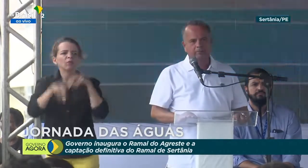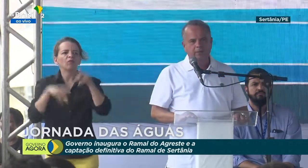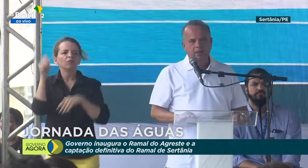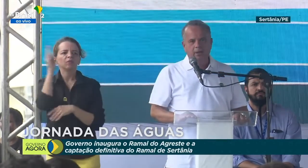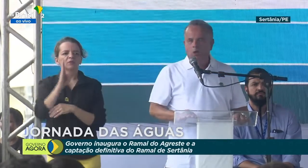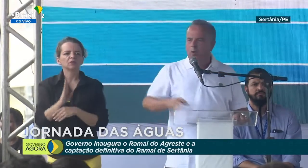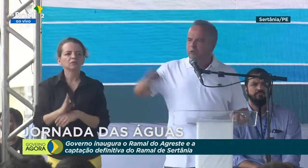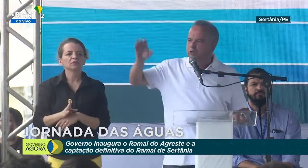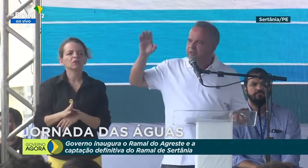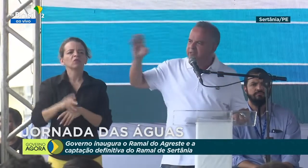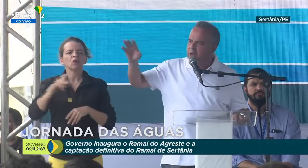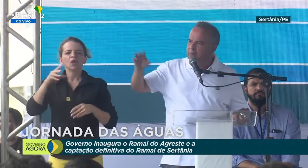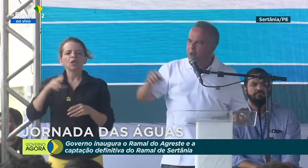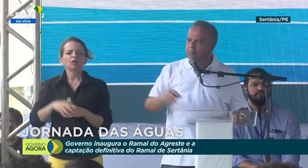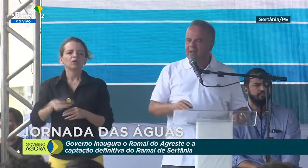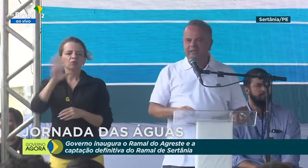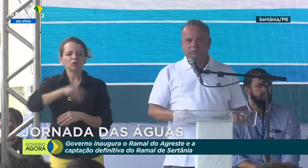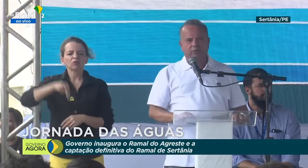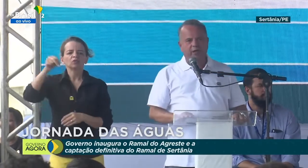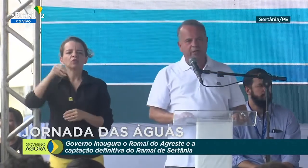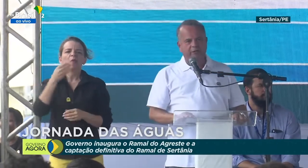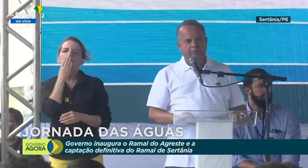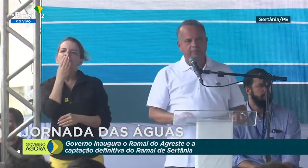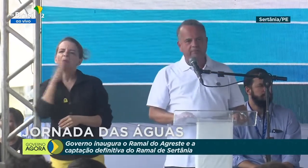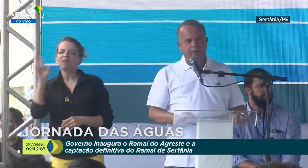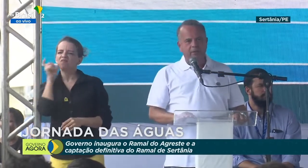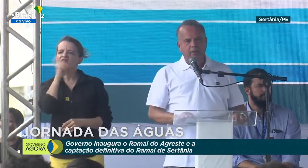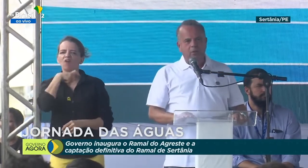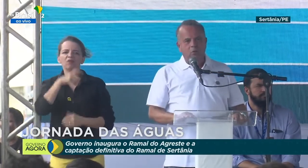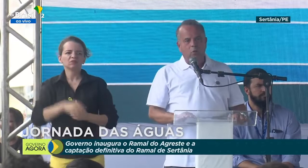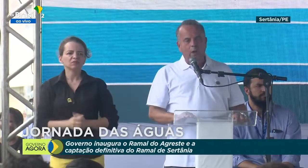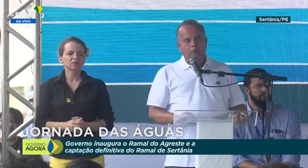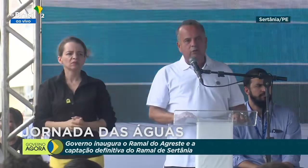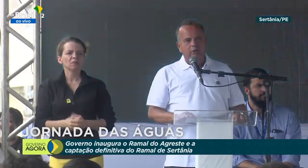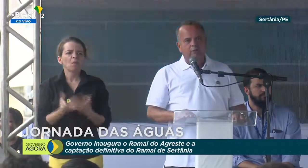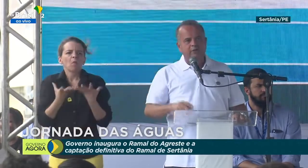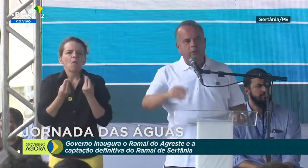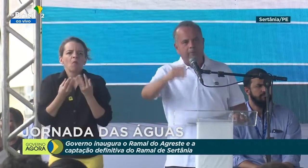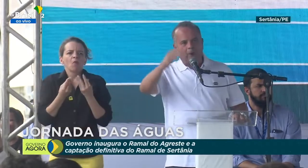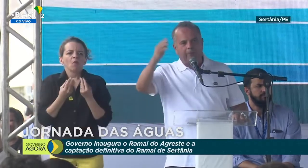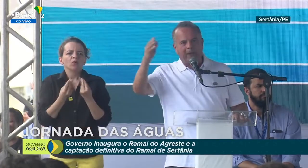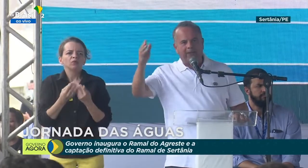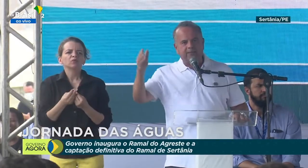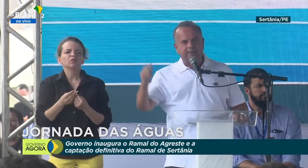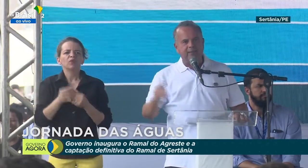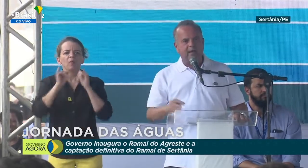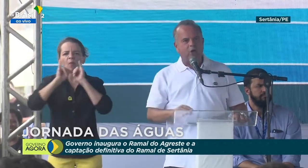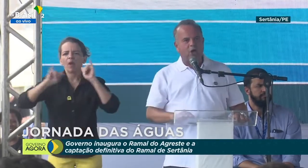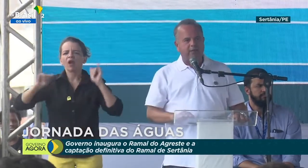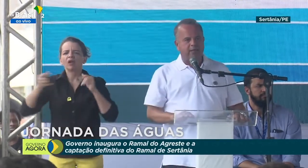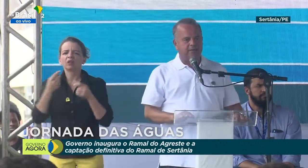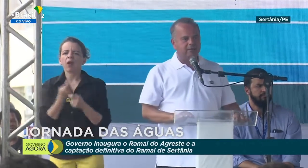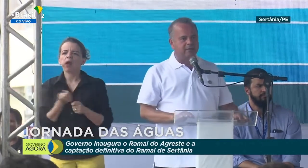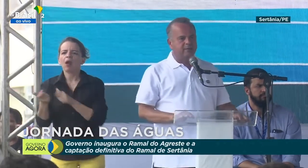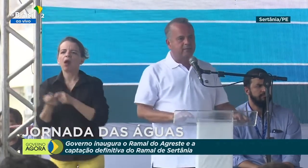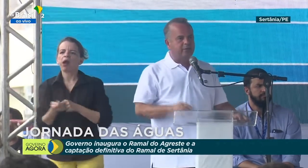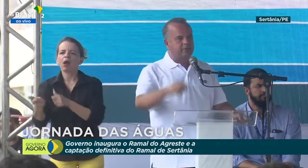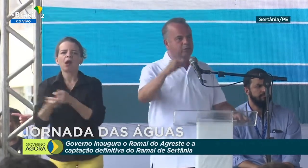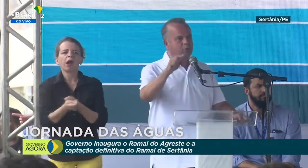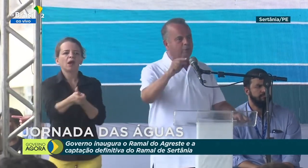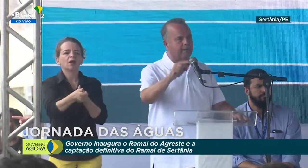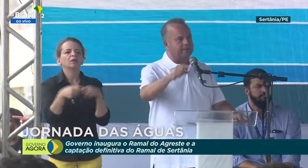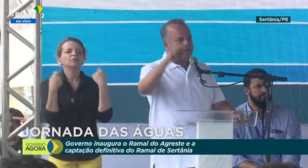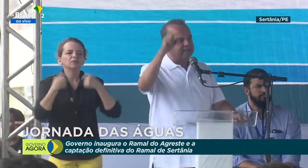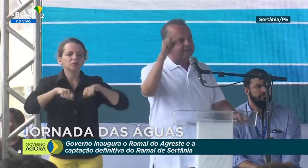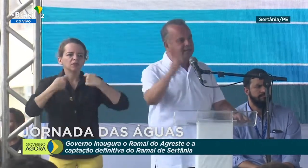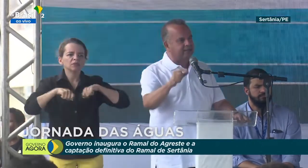nordestino? Quantos fizeram promessas vãs? Quantos fizeram propagandas enganosas?